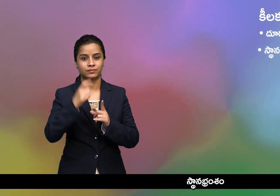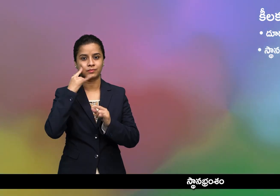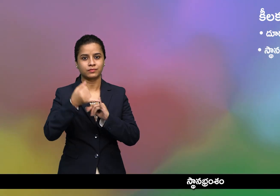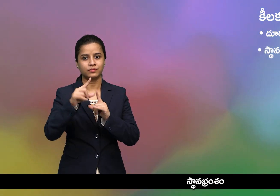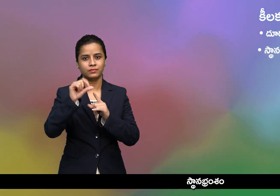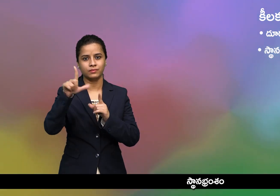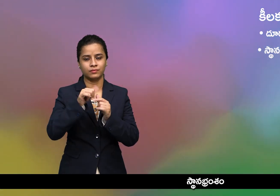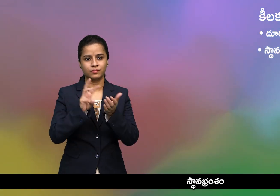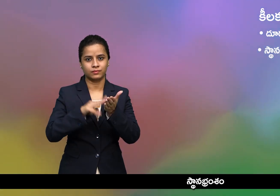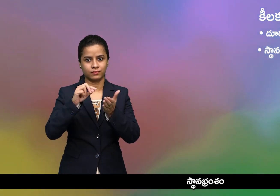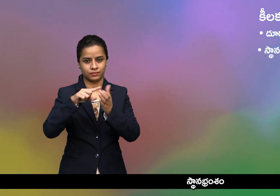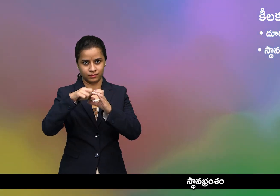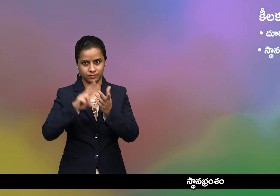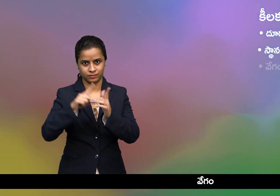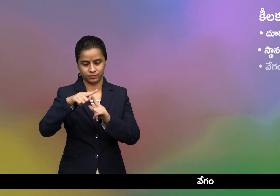స్థానభ్రంశం,